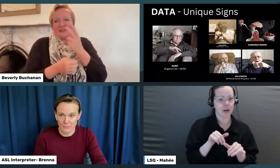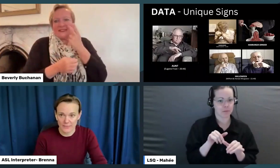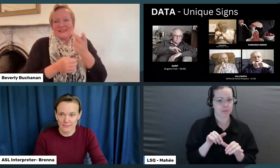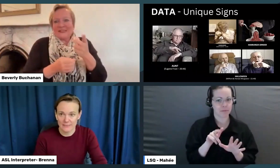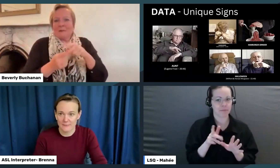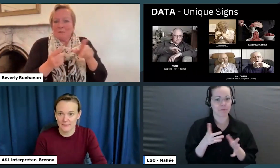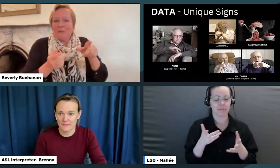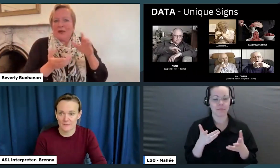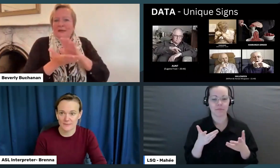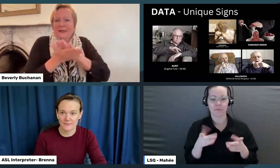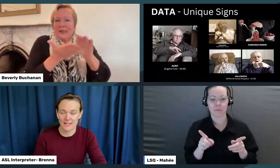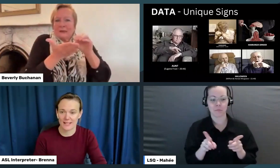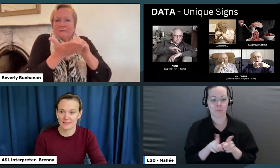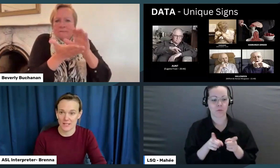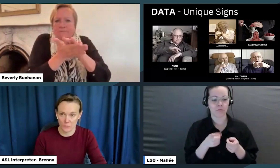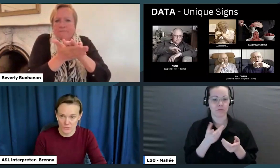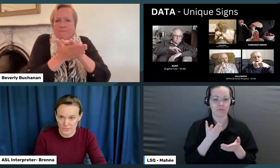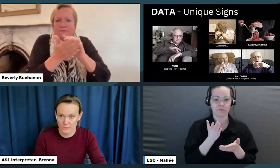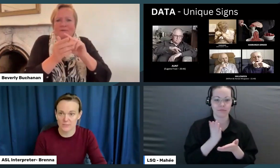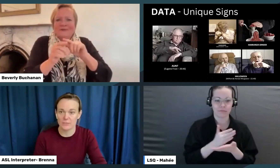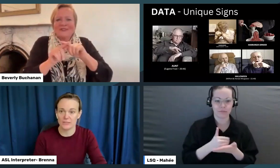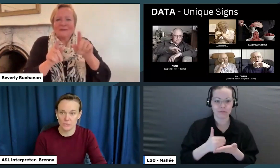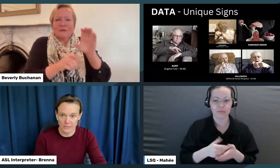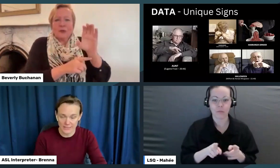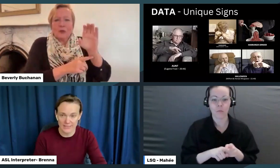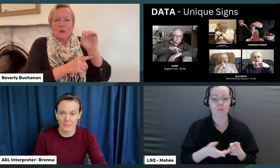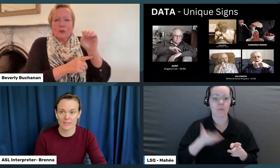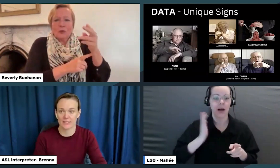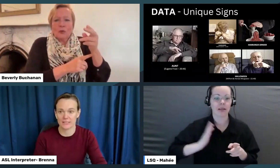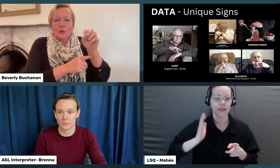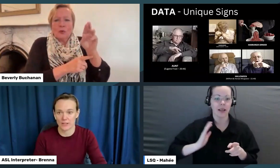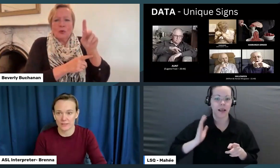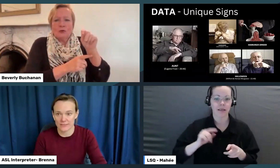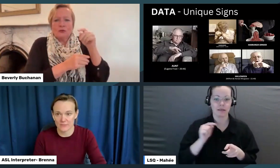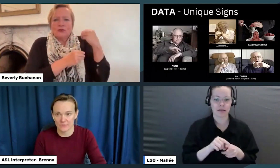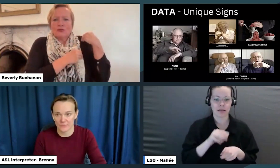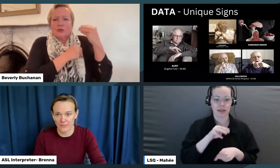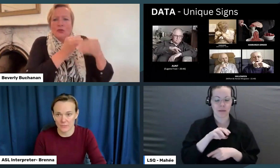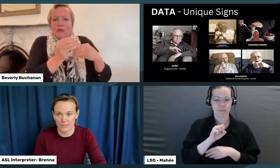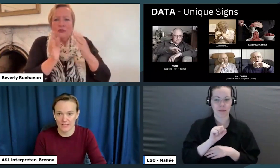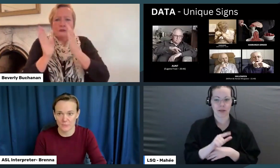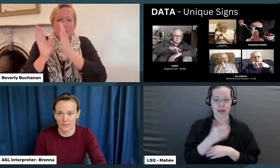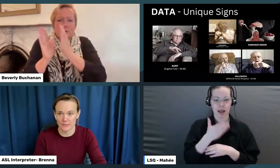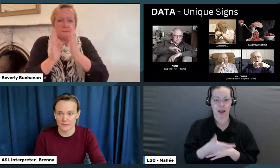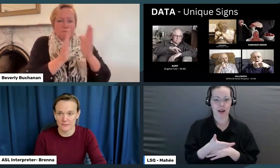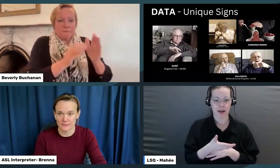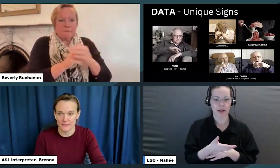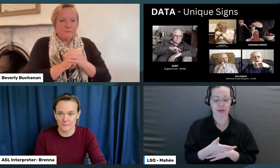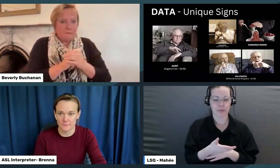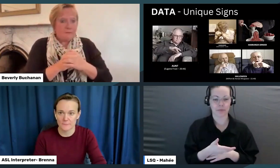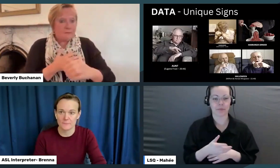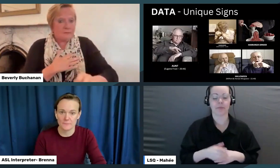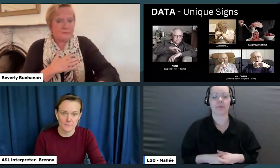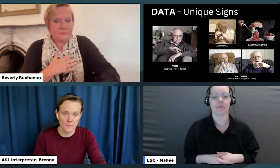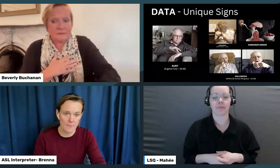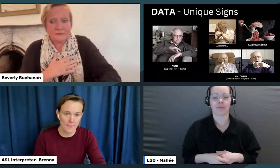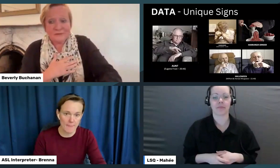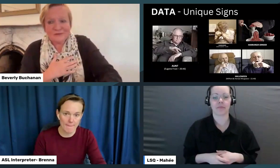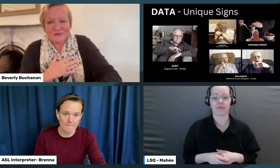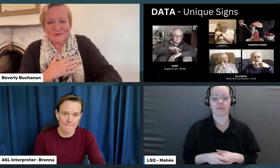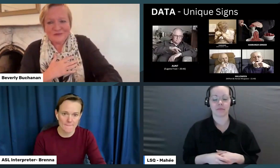C'est l'ancien signe pour l'Halloween. C'est unique pour MSL. On ne le retrouve nulle part ailleurs.